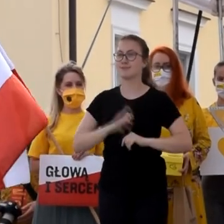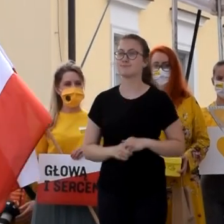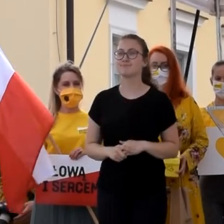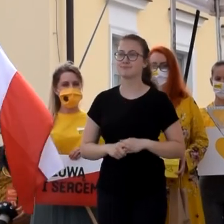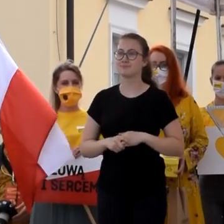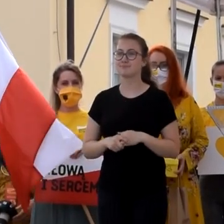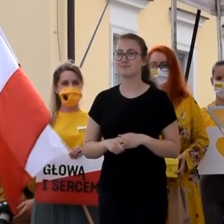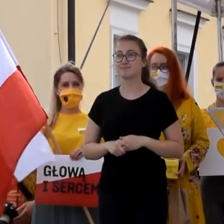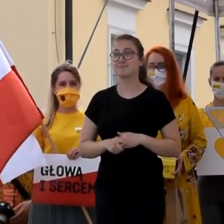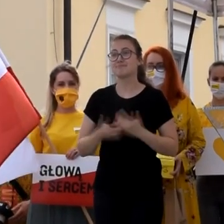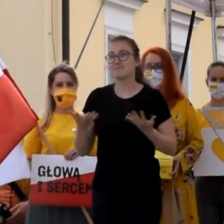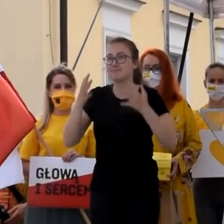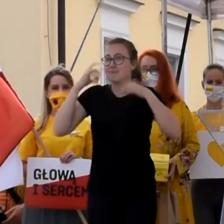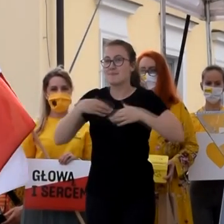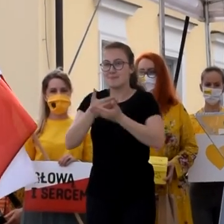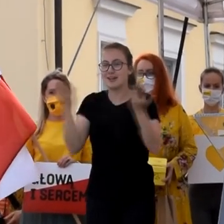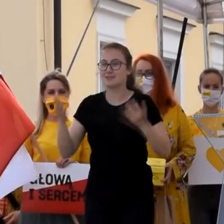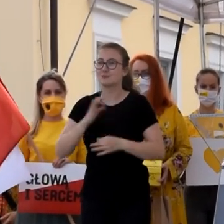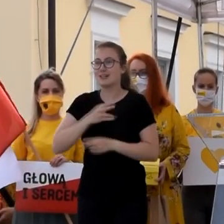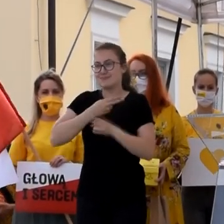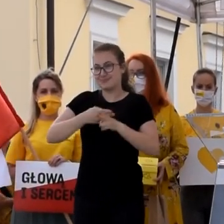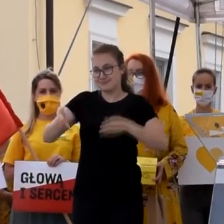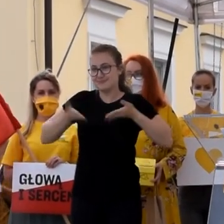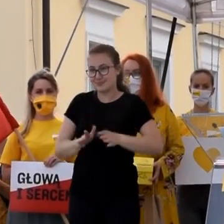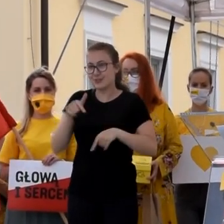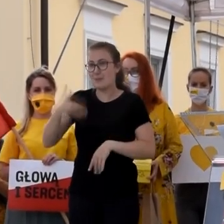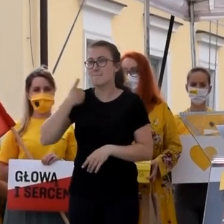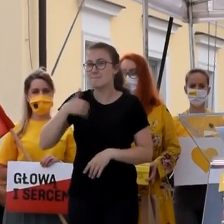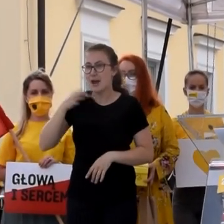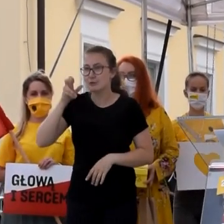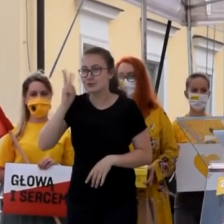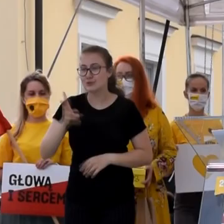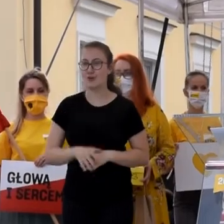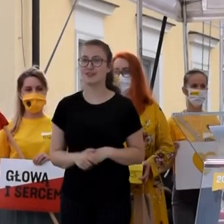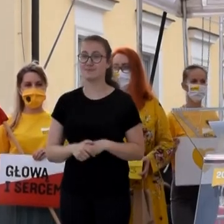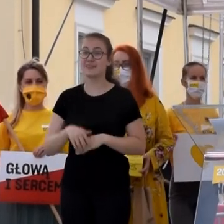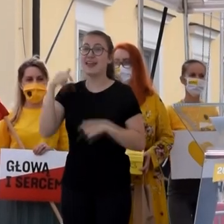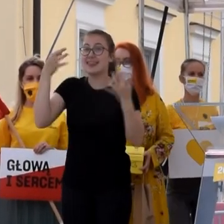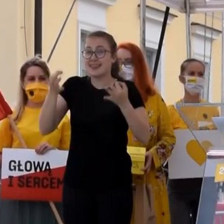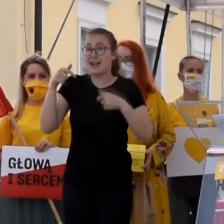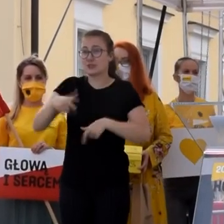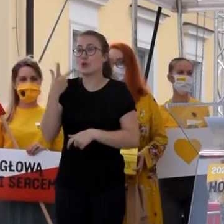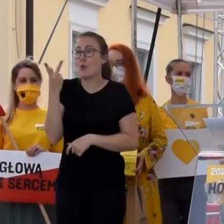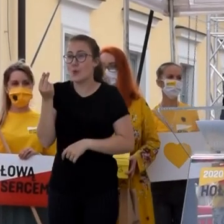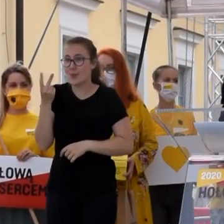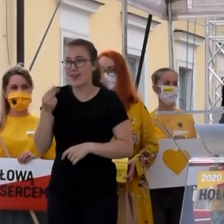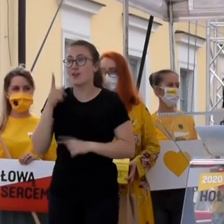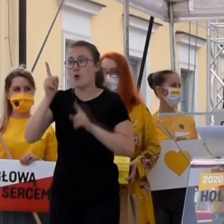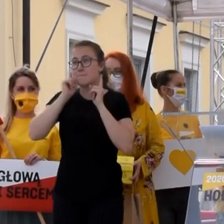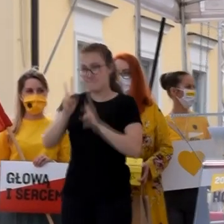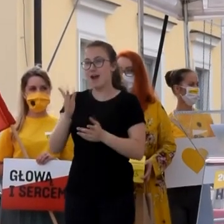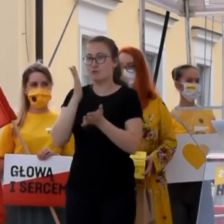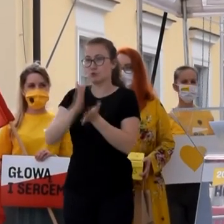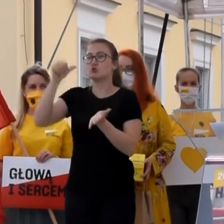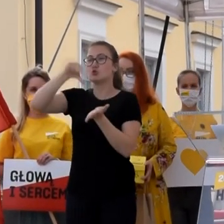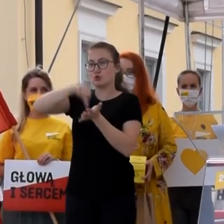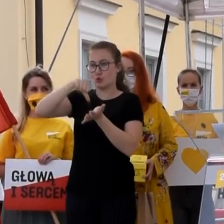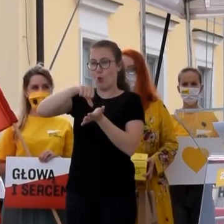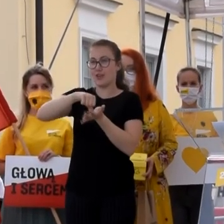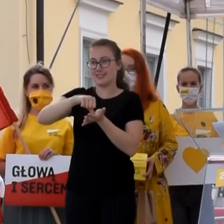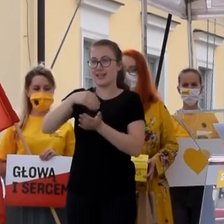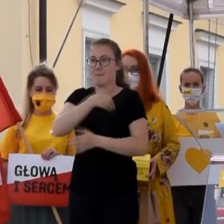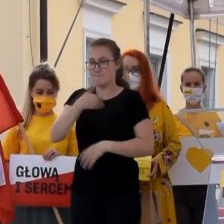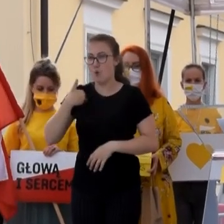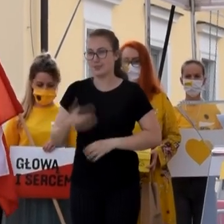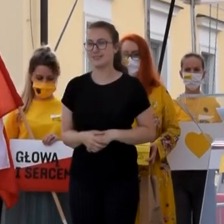drodzy, mój rodzinny Białystok w ten weekend bez wątpienia stał się stolicą Polski. Za